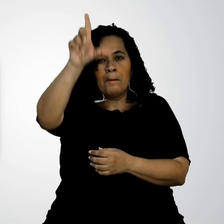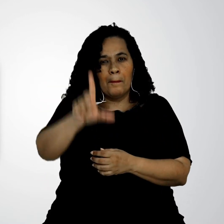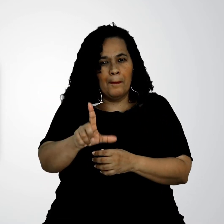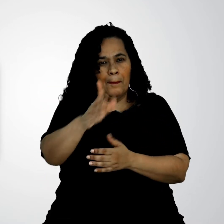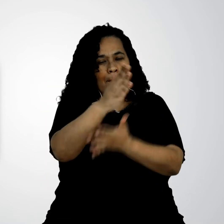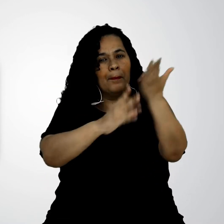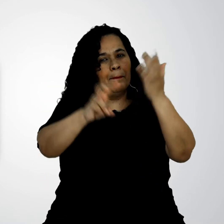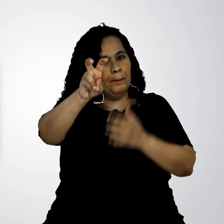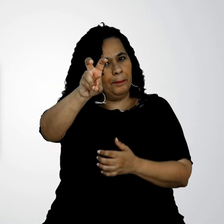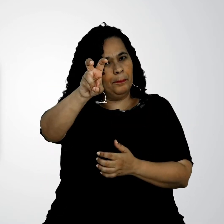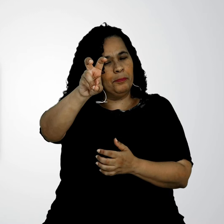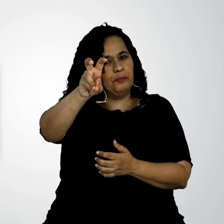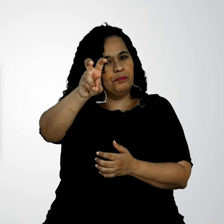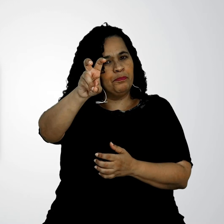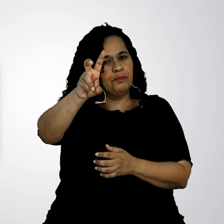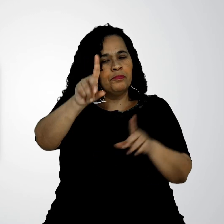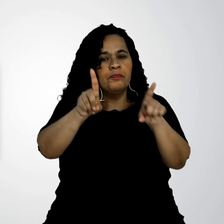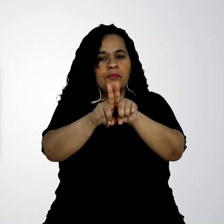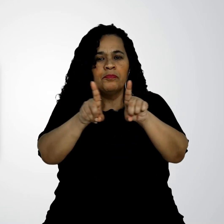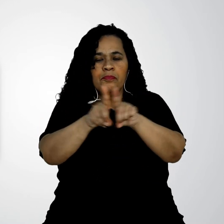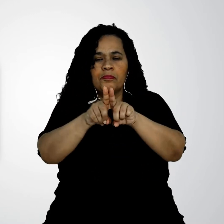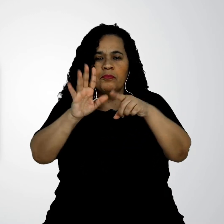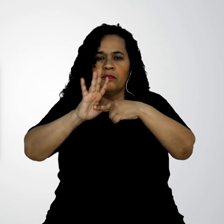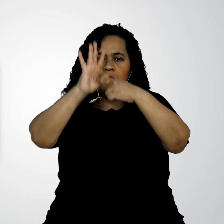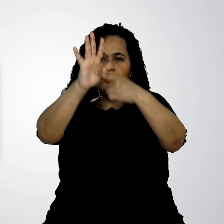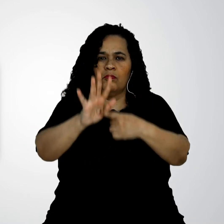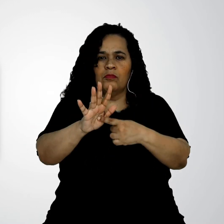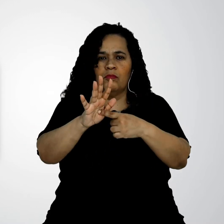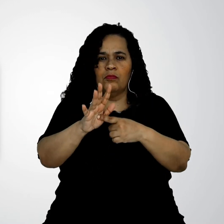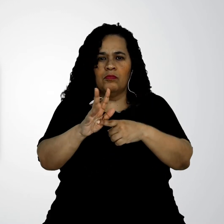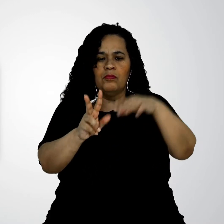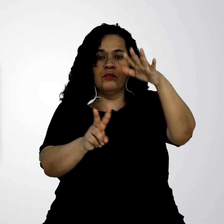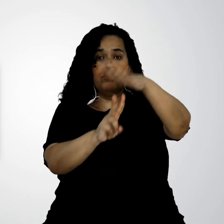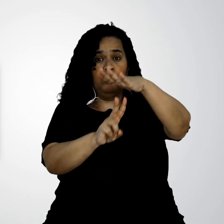5, e o comentário 2,